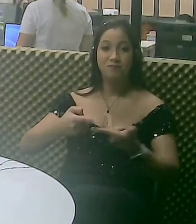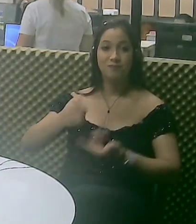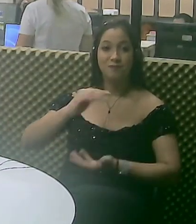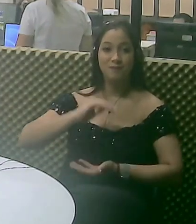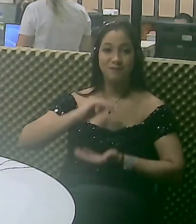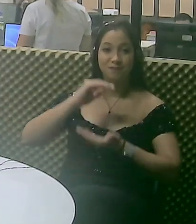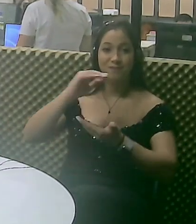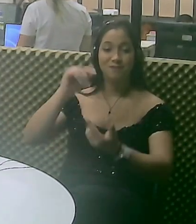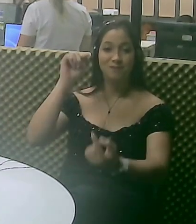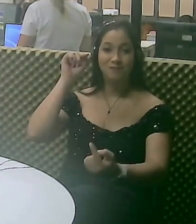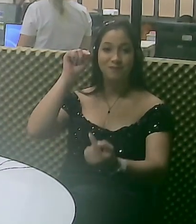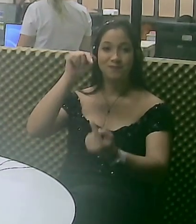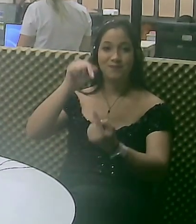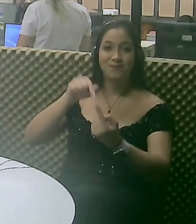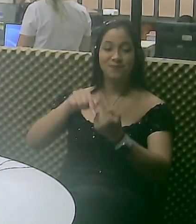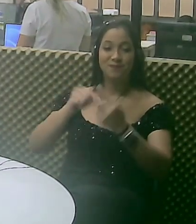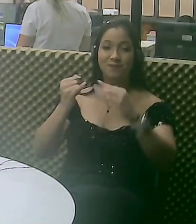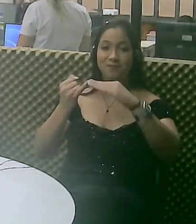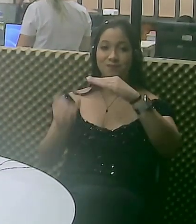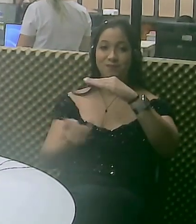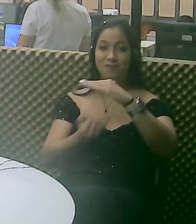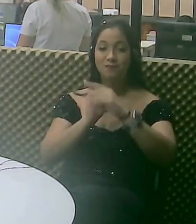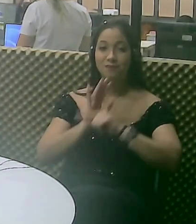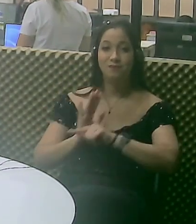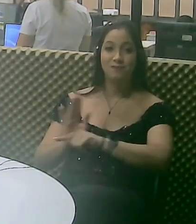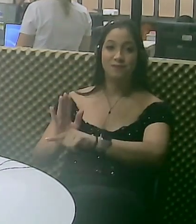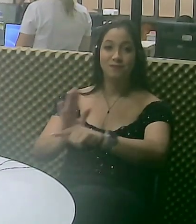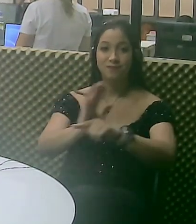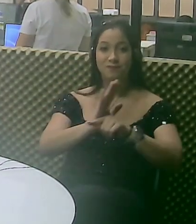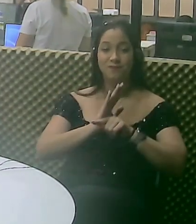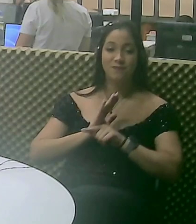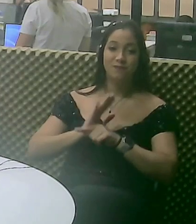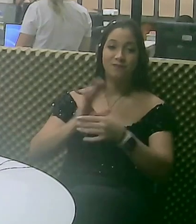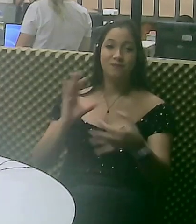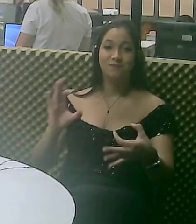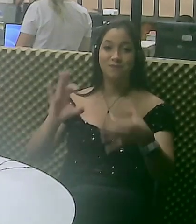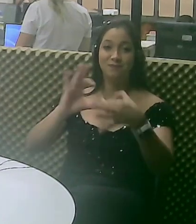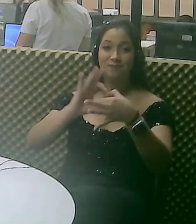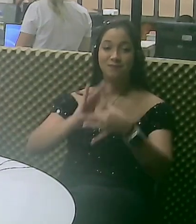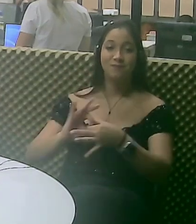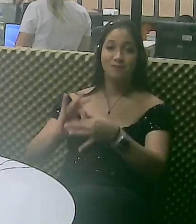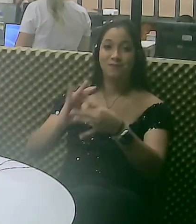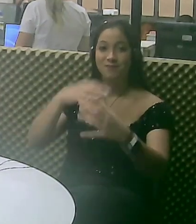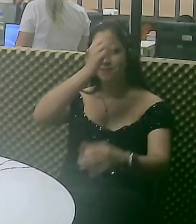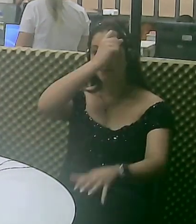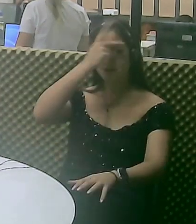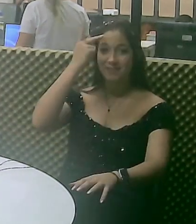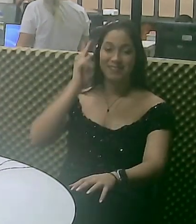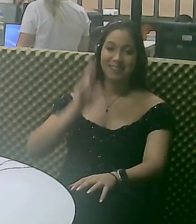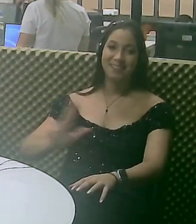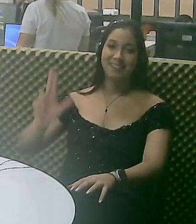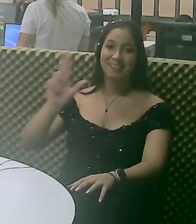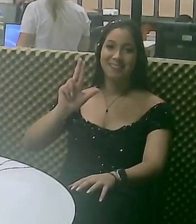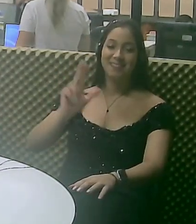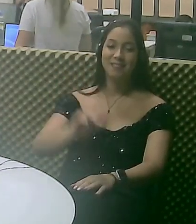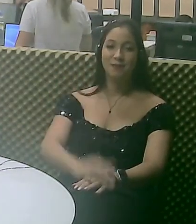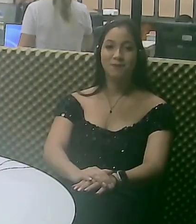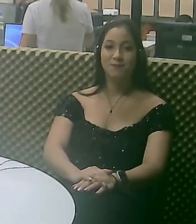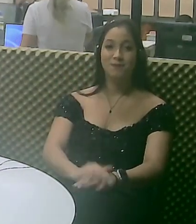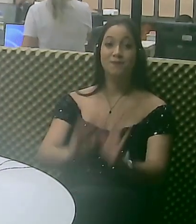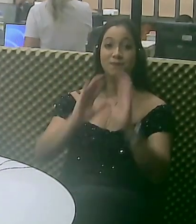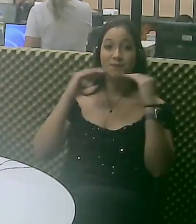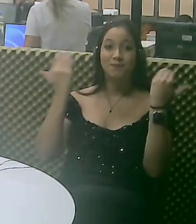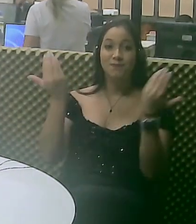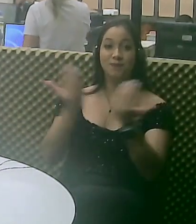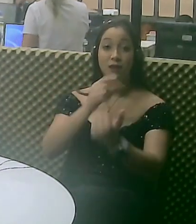serão destinados a entidades assistenciais por meio de parceria com a Prefeitura de Uberlândia. O Estádio